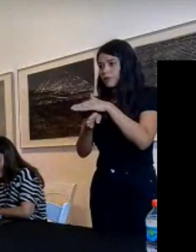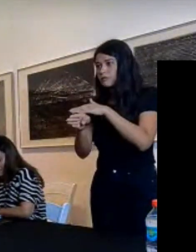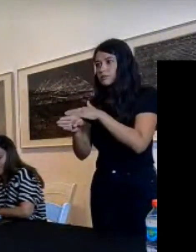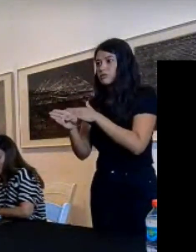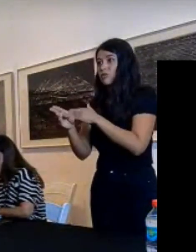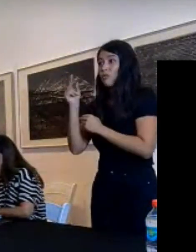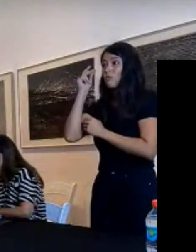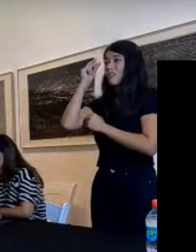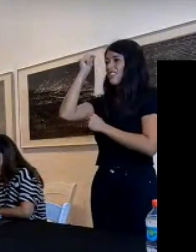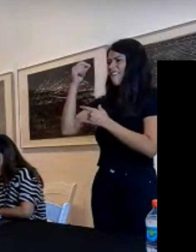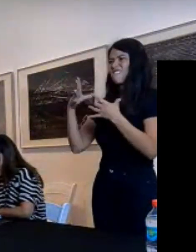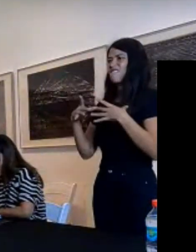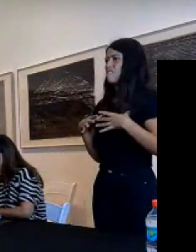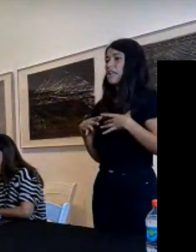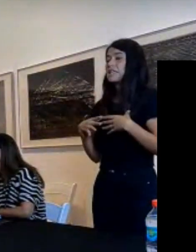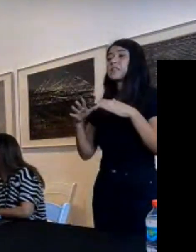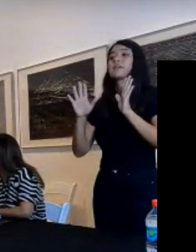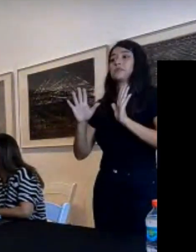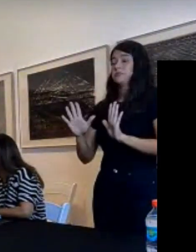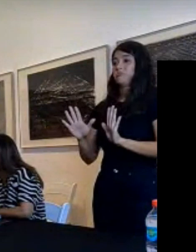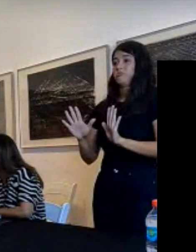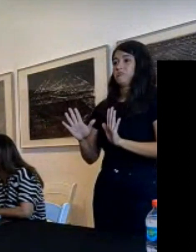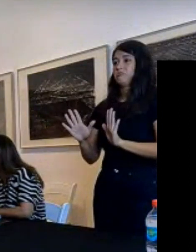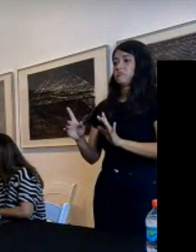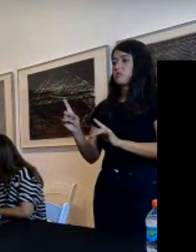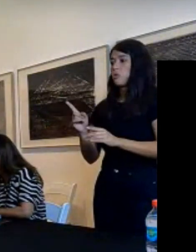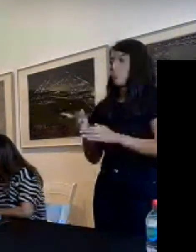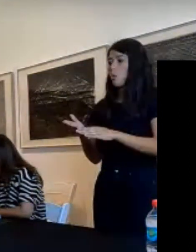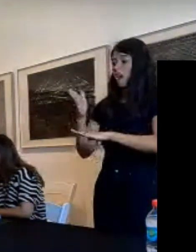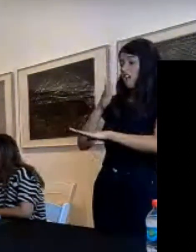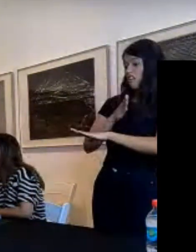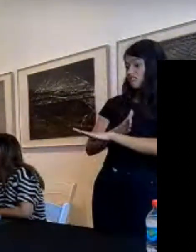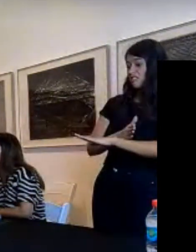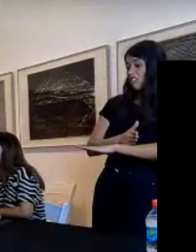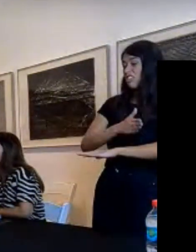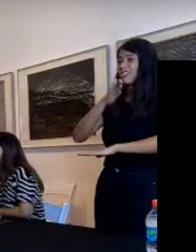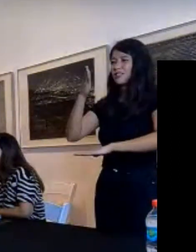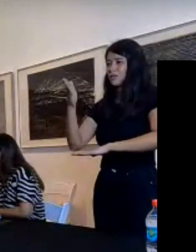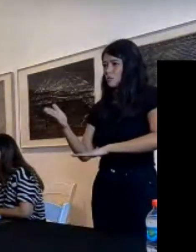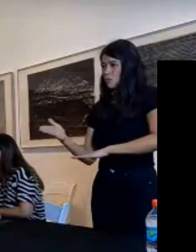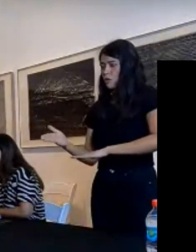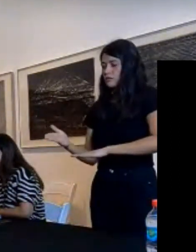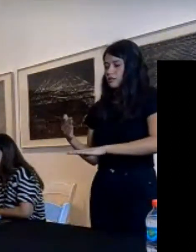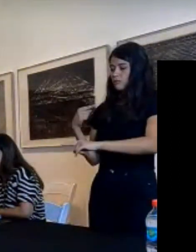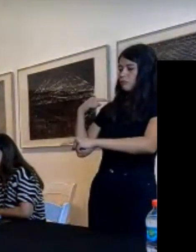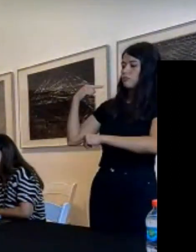Las ideas felices son así, dice, no nacen ni antes ni después, sino con el signo de la